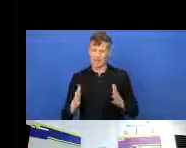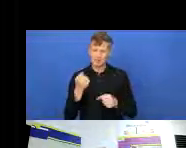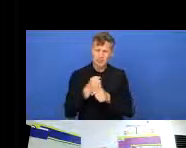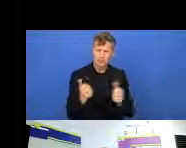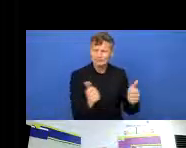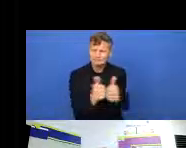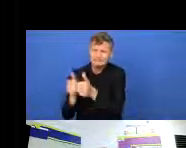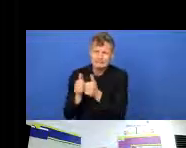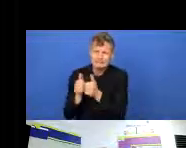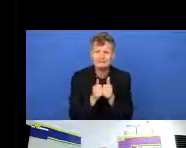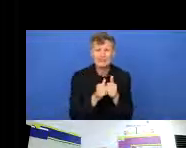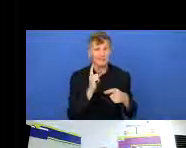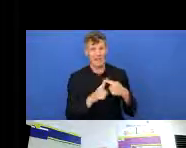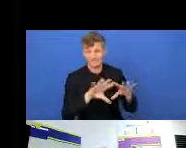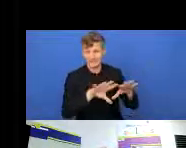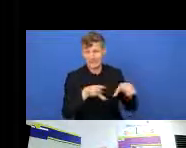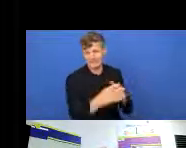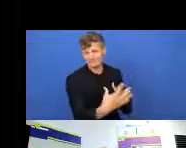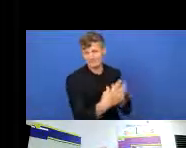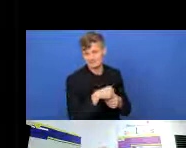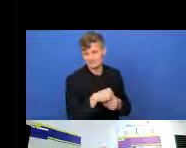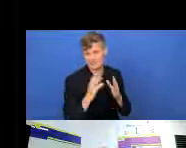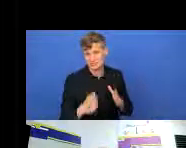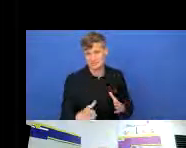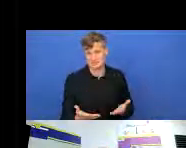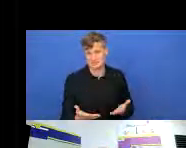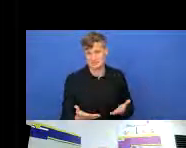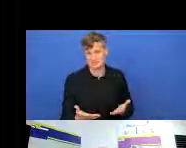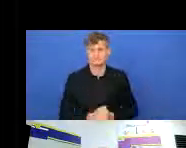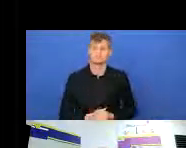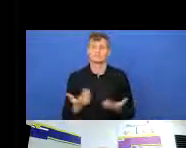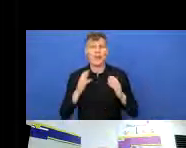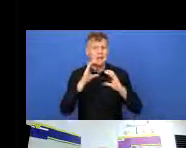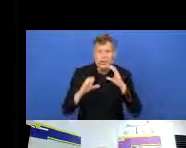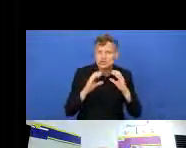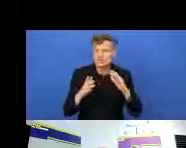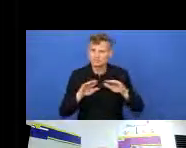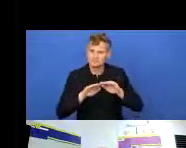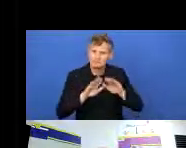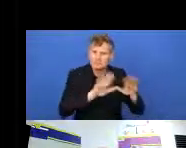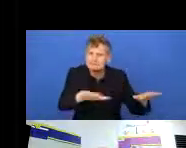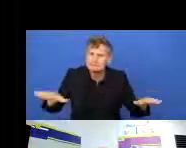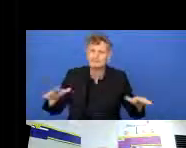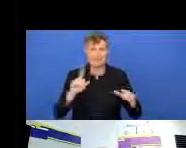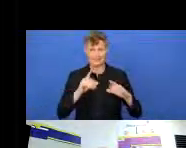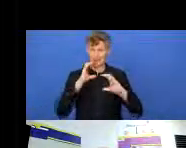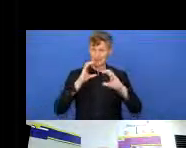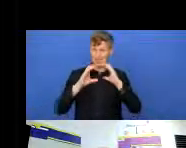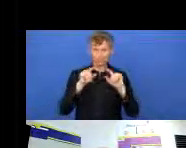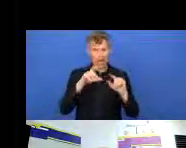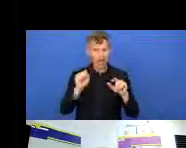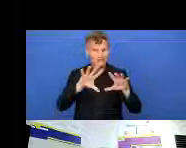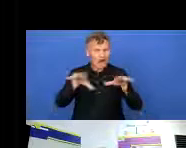communiquer privilégiés doivent considérer la diversité des familles et être compatibles avec l'environnement familial,